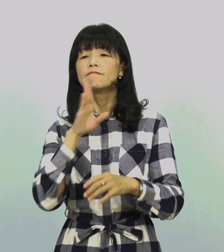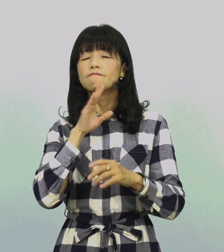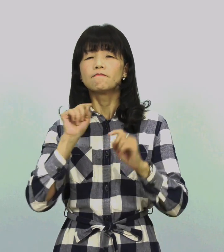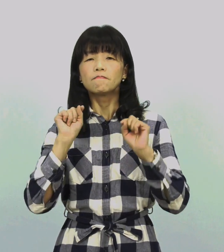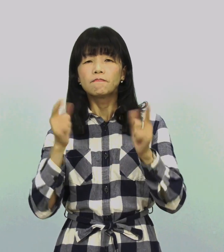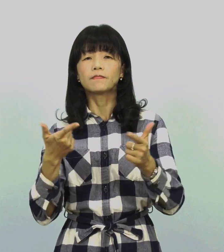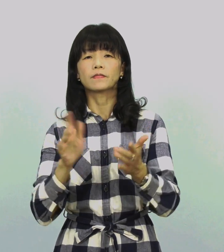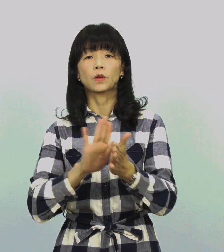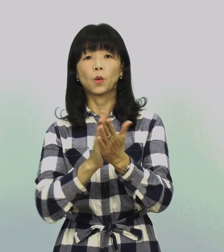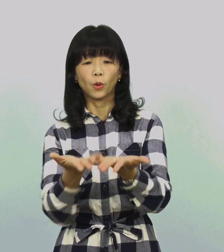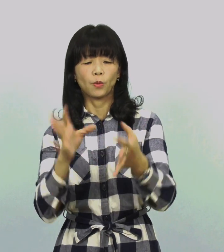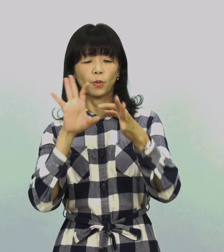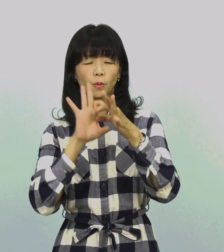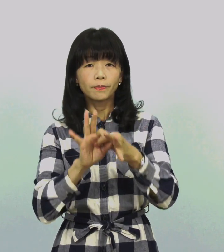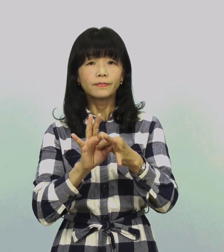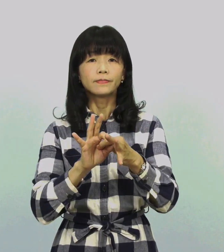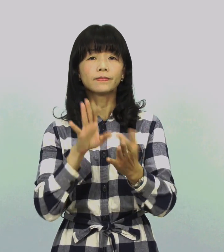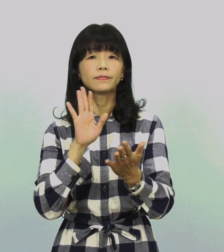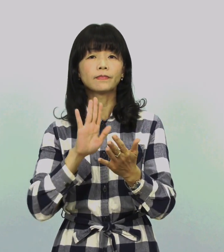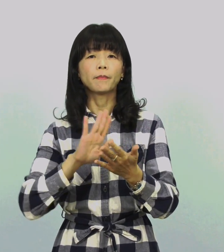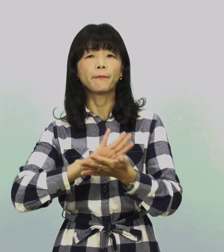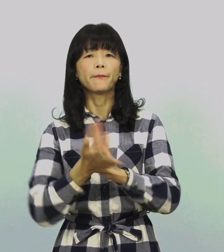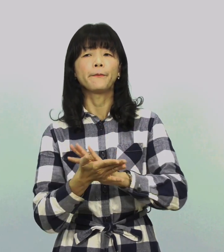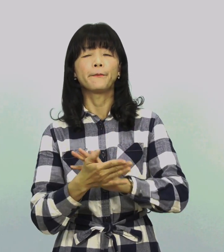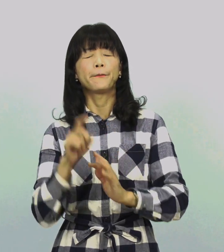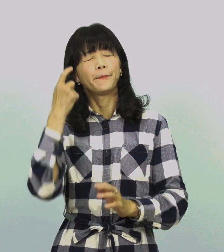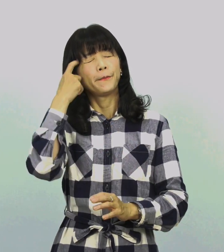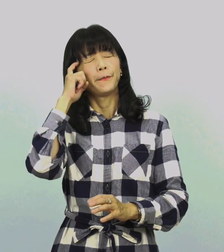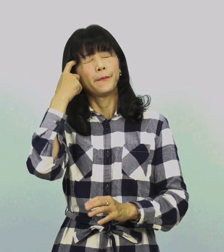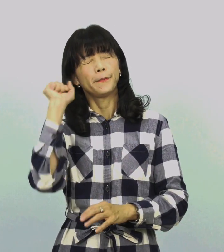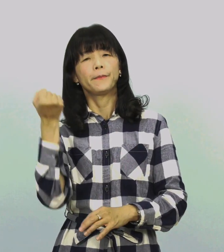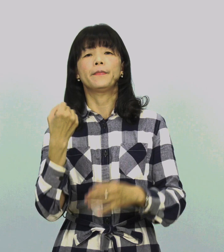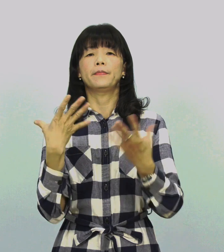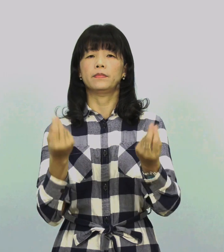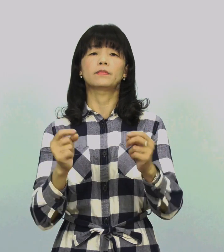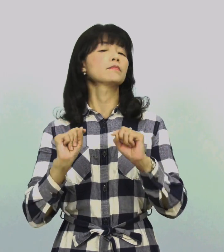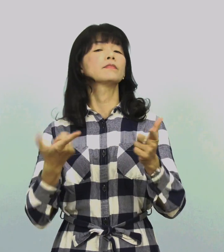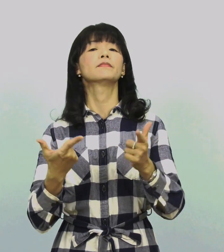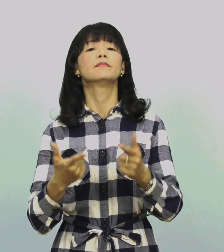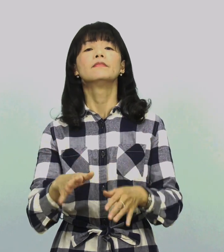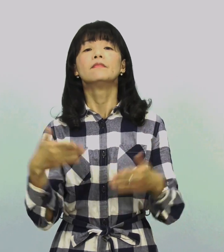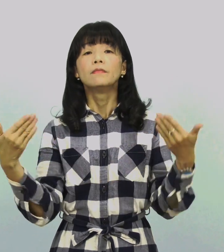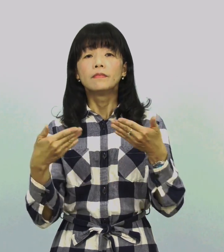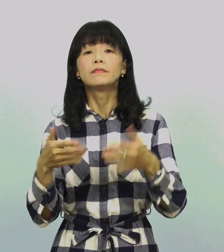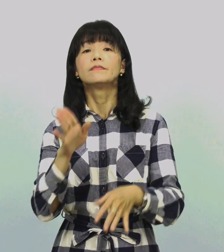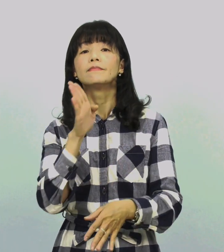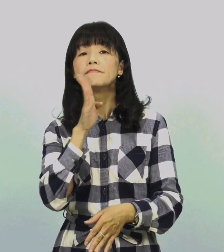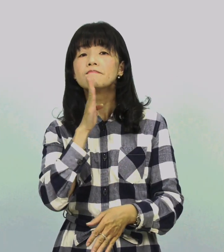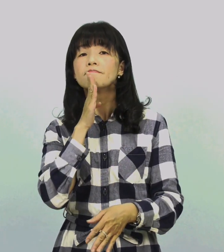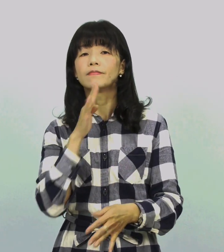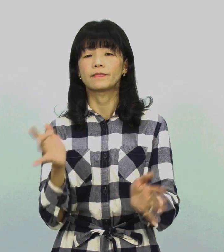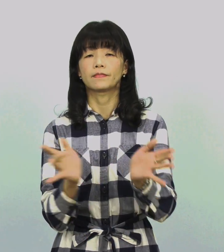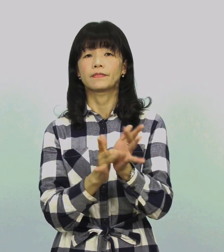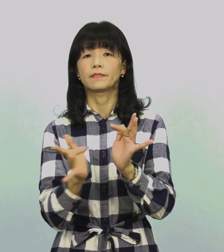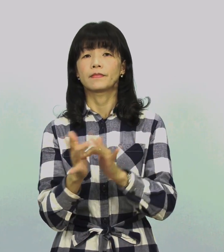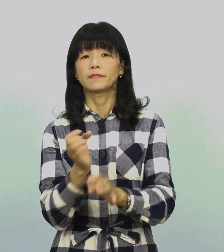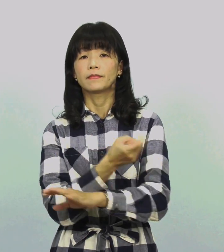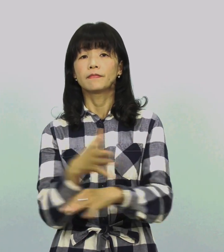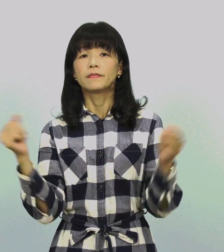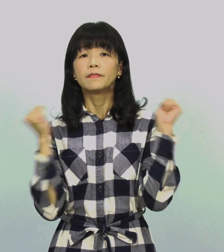是书卷加密变成了没有意义的篇章。问题出在你们耶路撒冷的